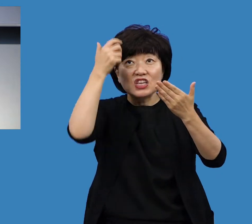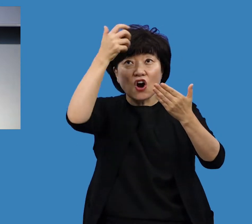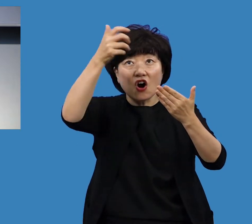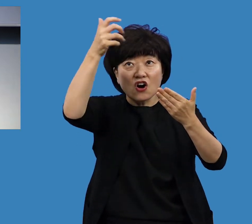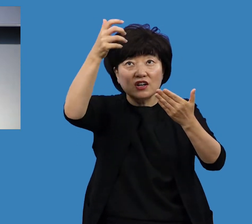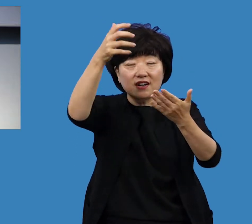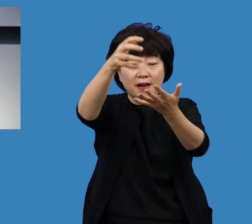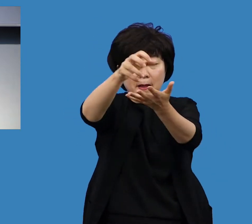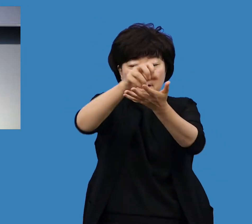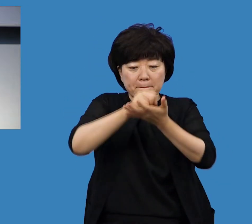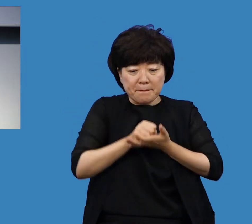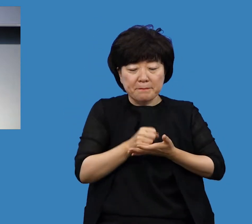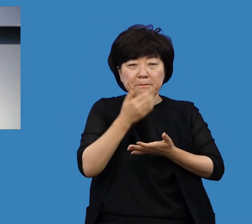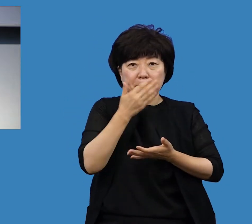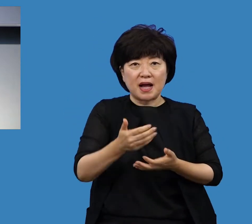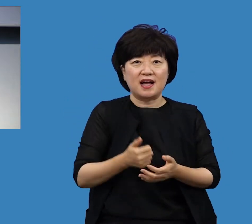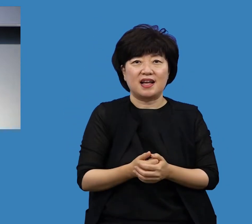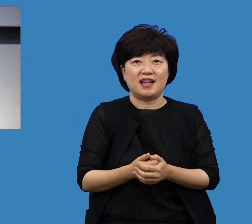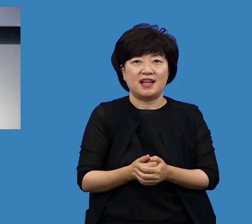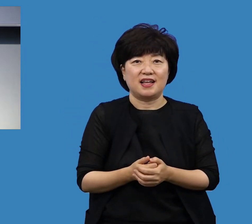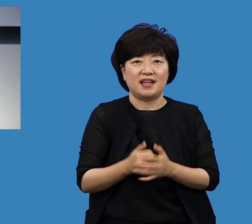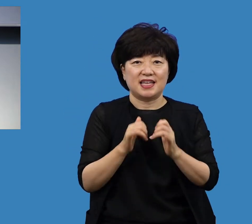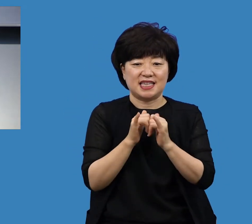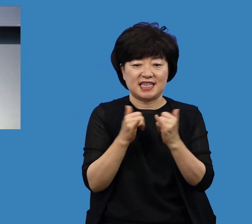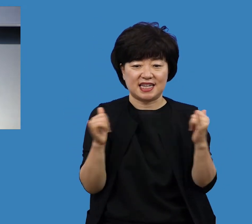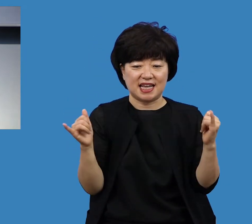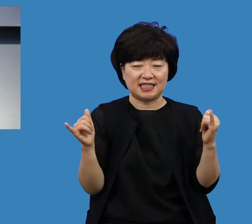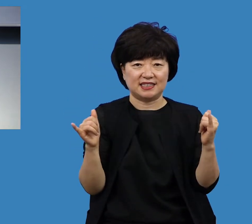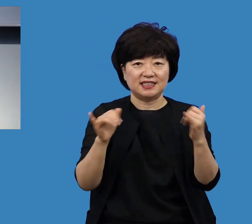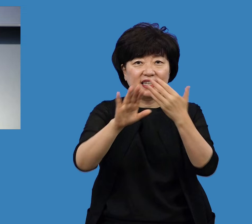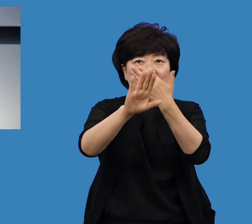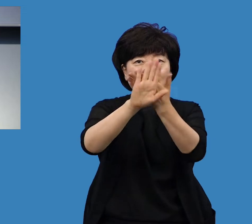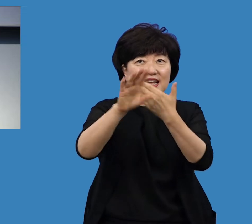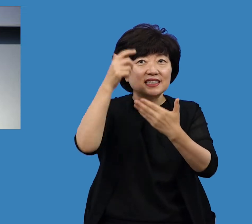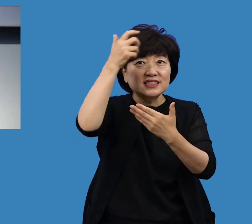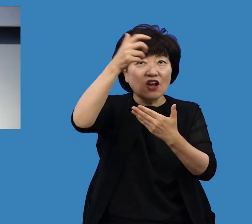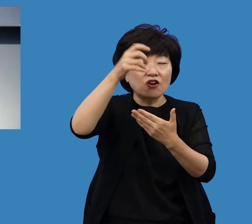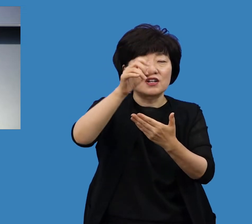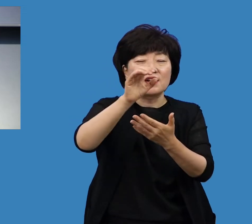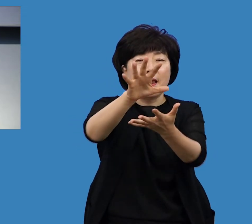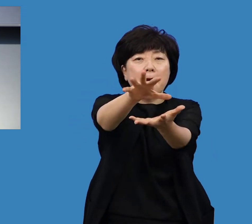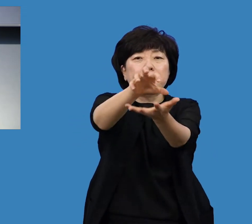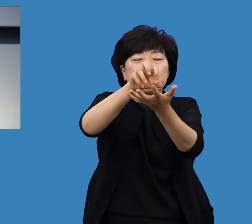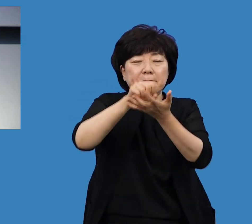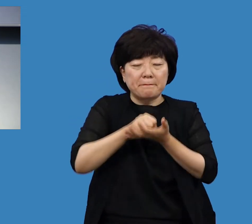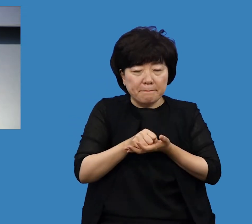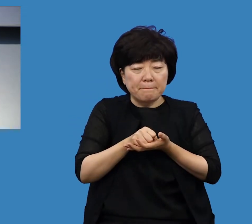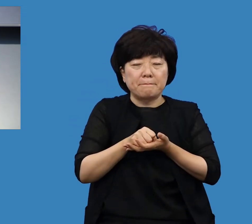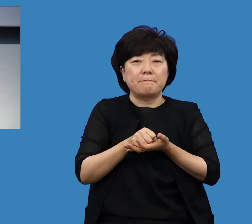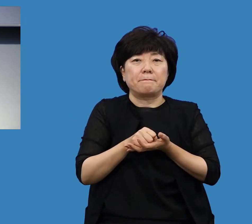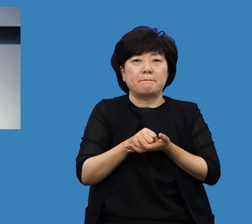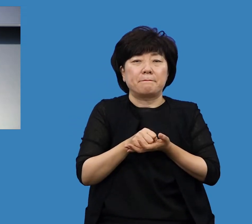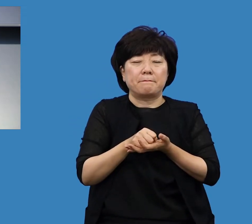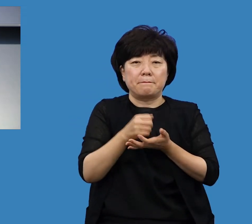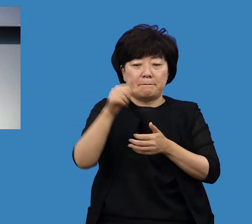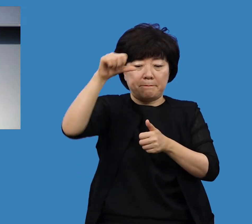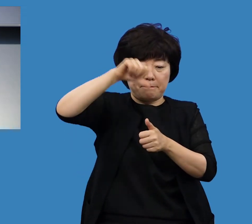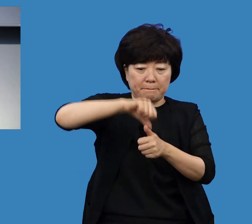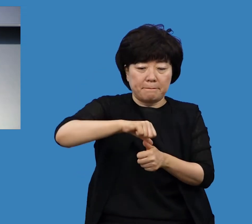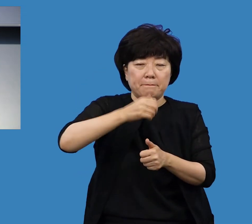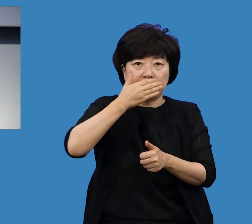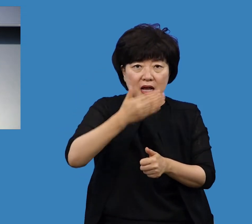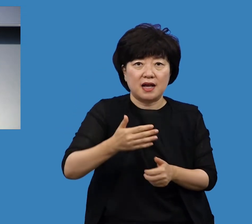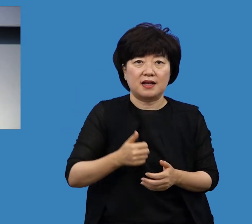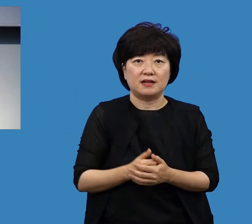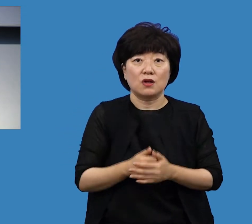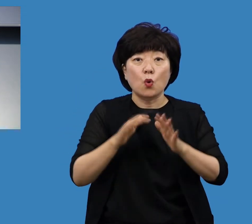거예요. 인간은 다른 영을 받아들일 수 있다는 거예요. 다른 영을 받아들일 수 있다는 거예요. 그래서 오늘